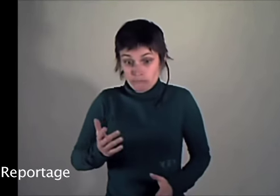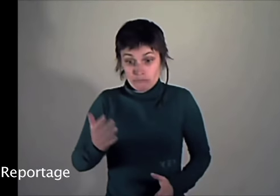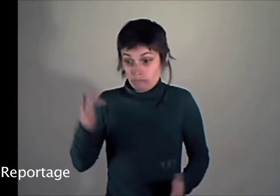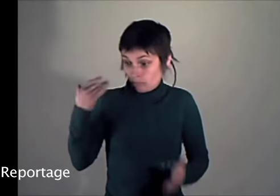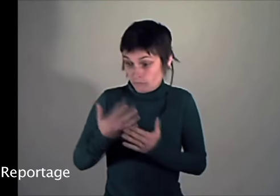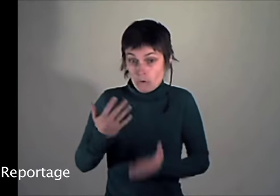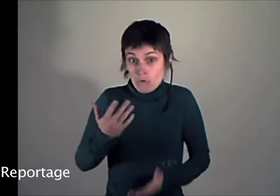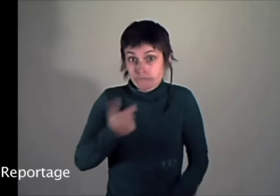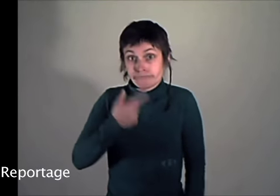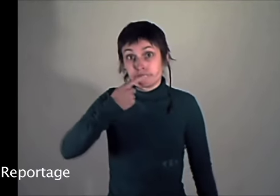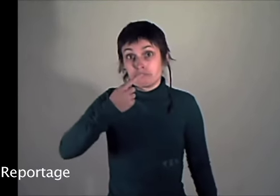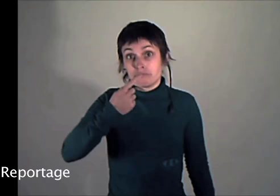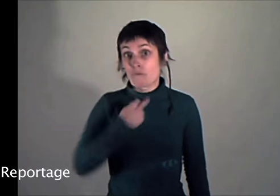pleinement t'exprimer?